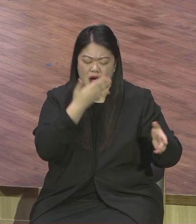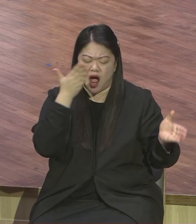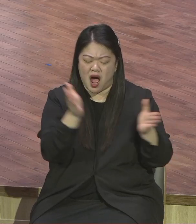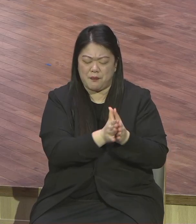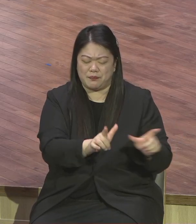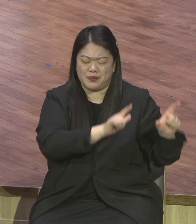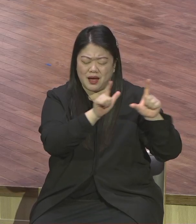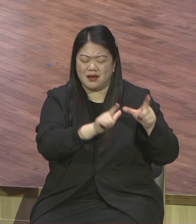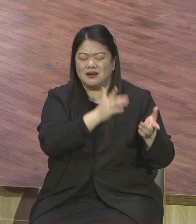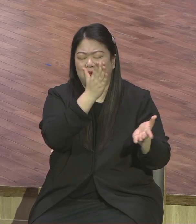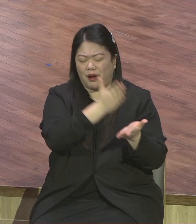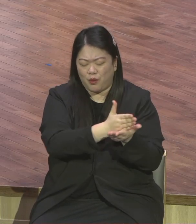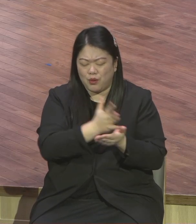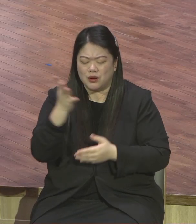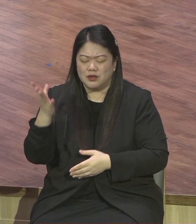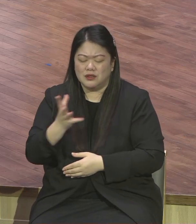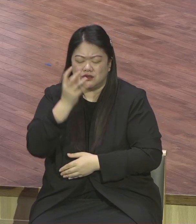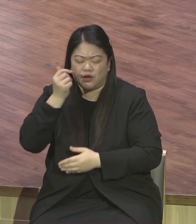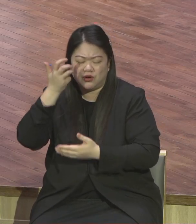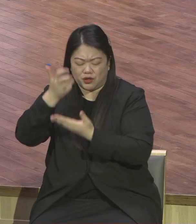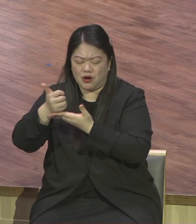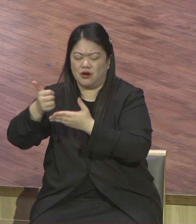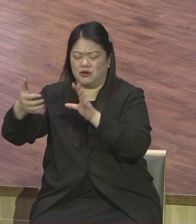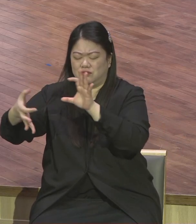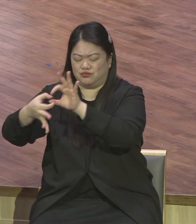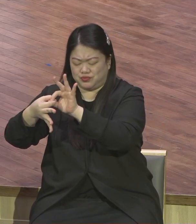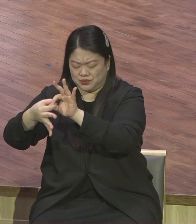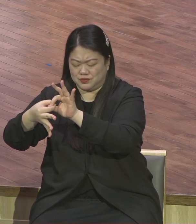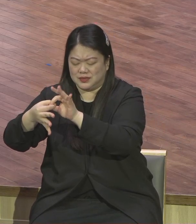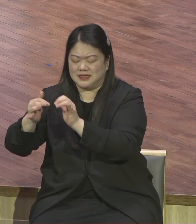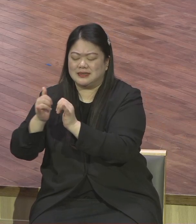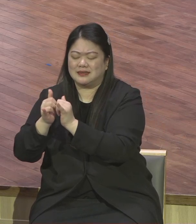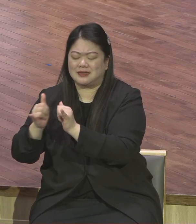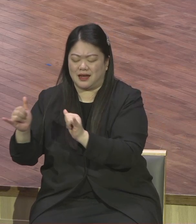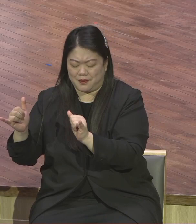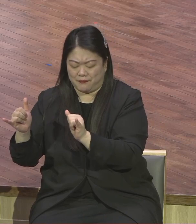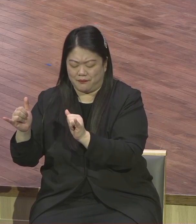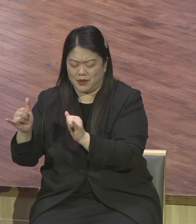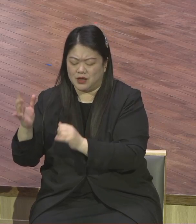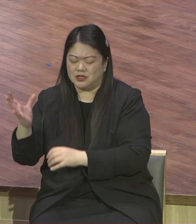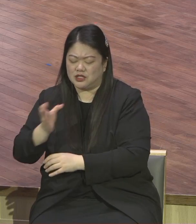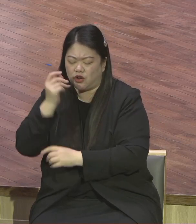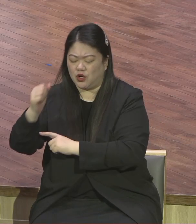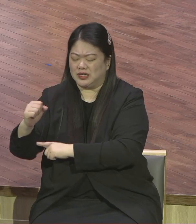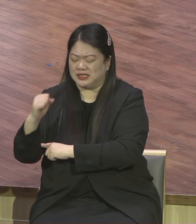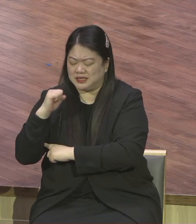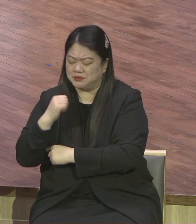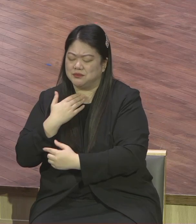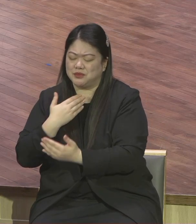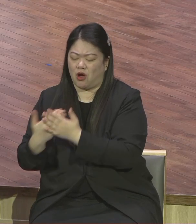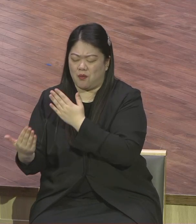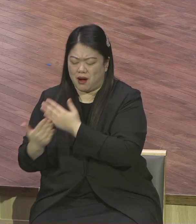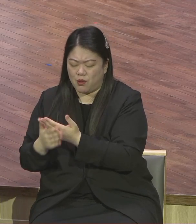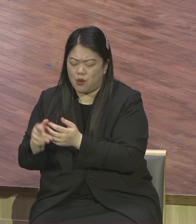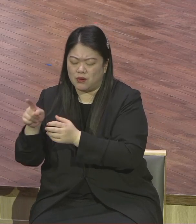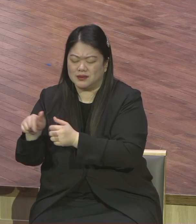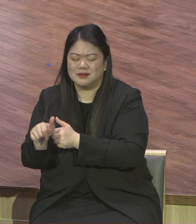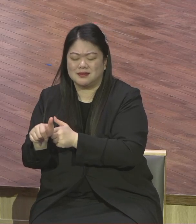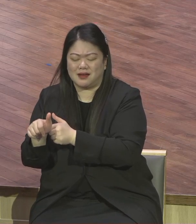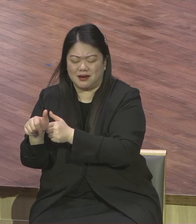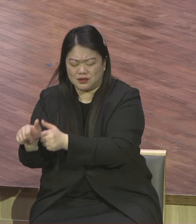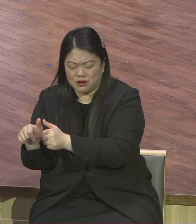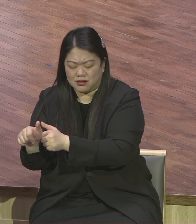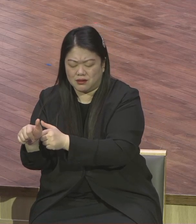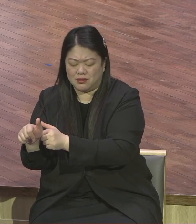아니라 성령의 사람으로 성령의 능력을 체험하고 성령을 따라서